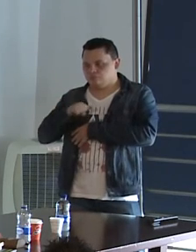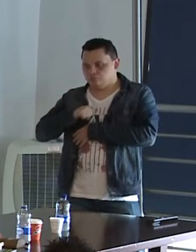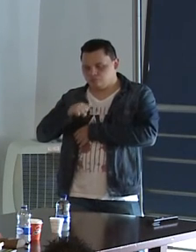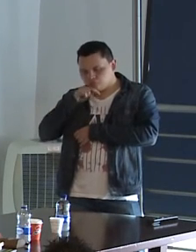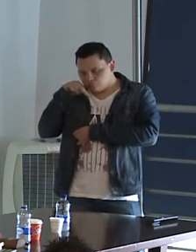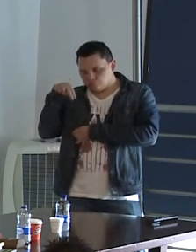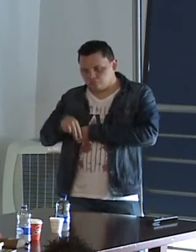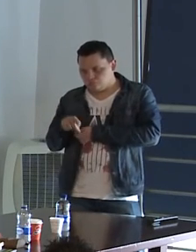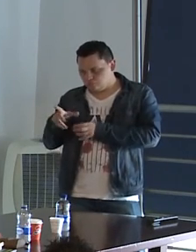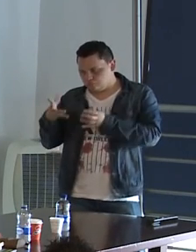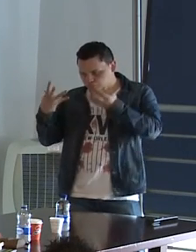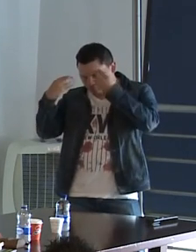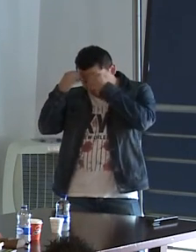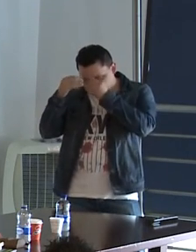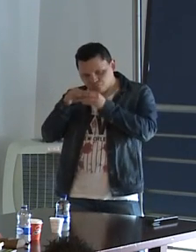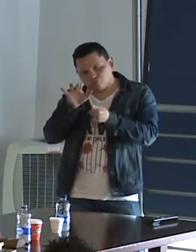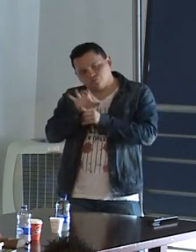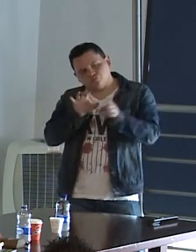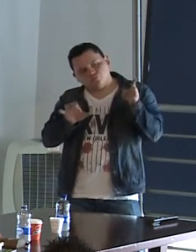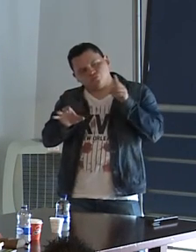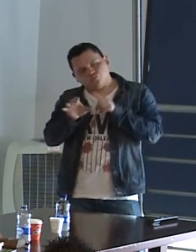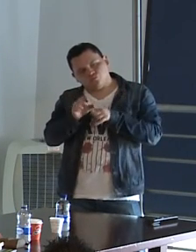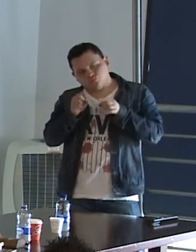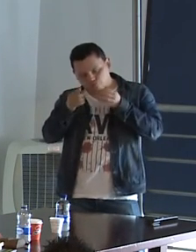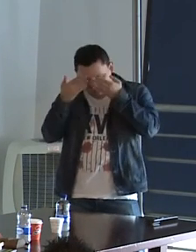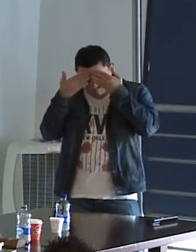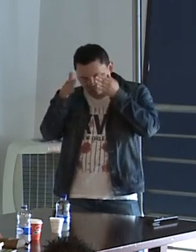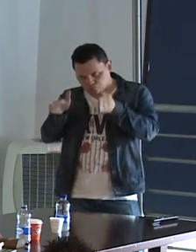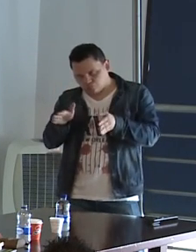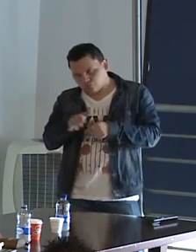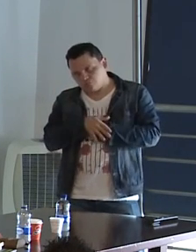humanos, cultura democrática